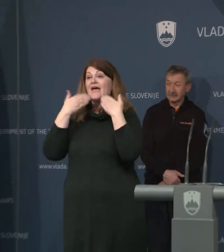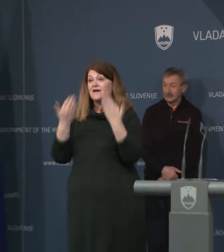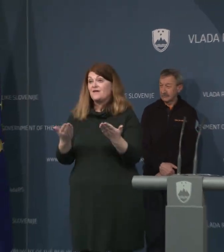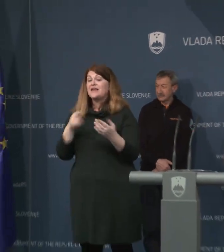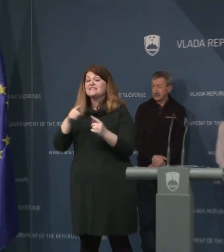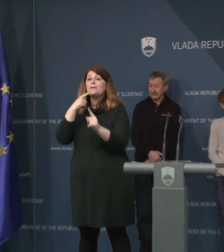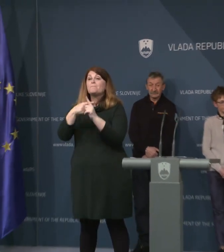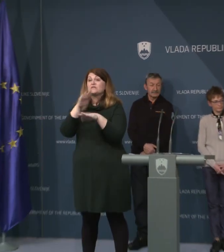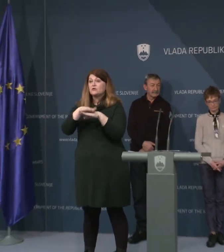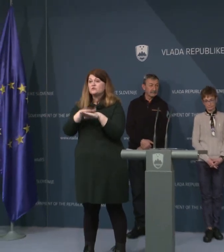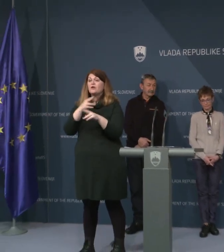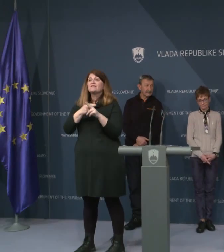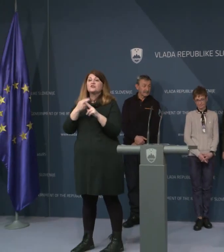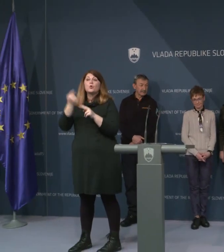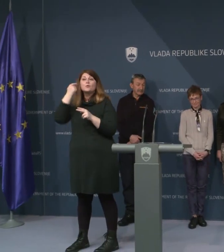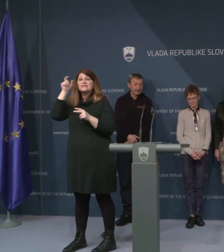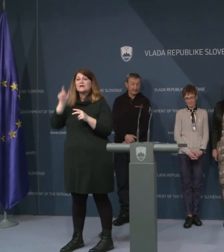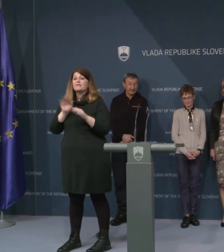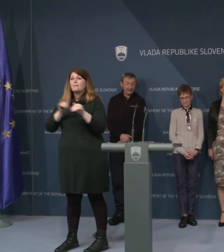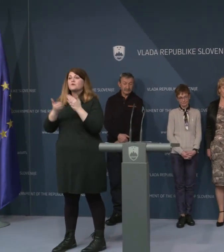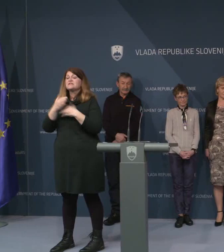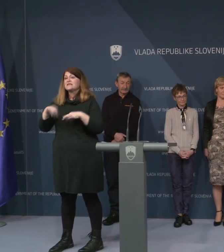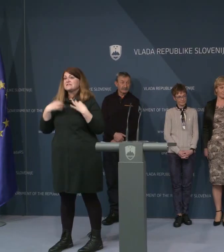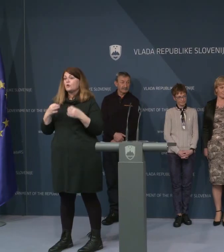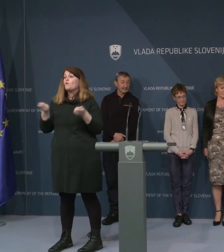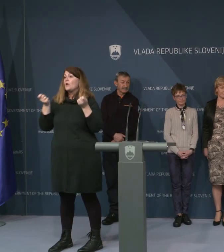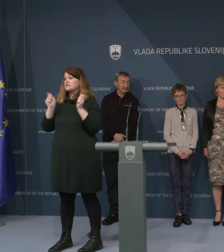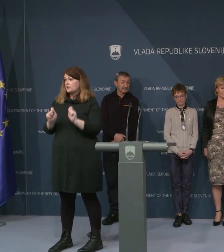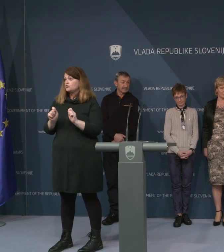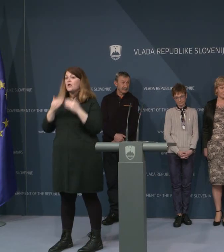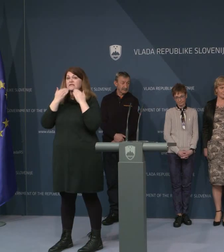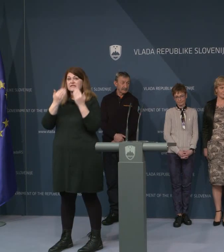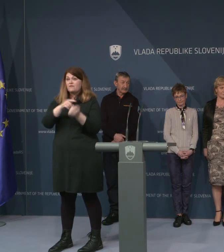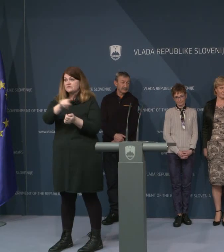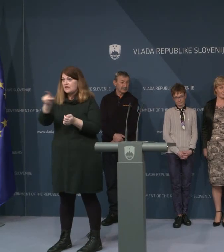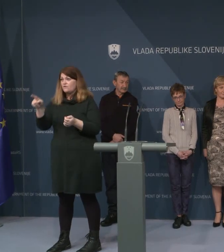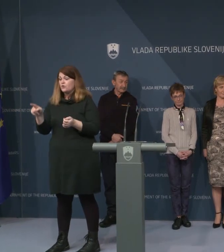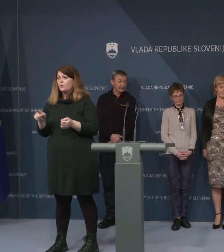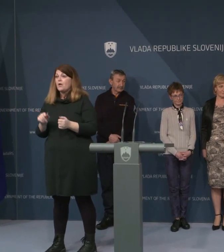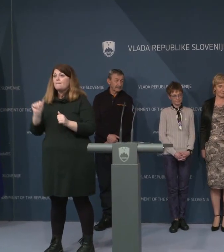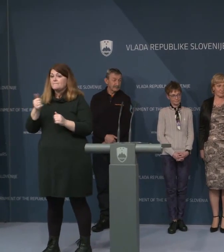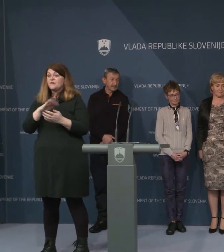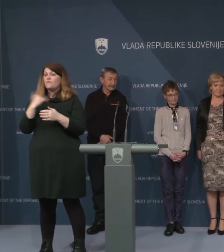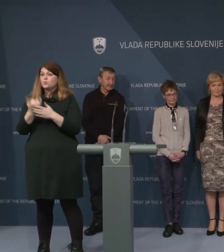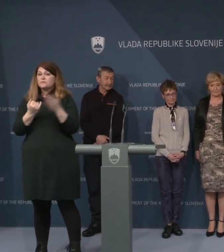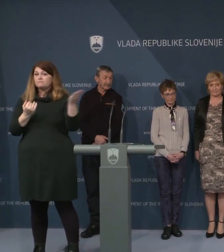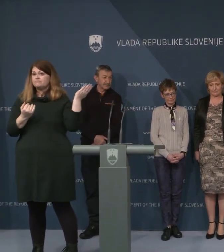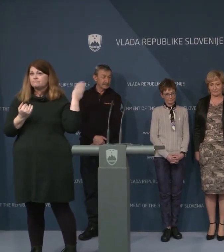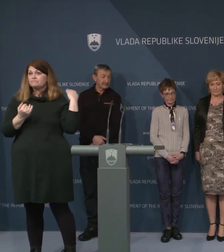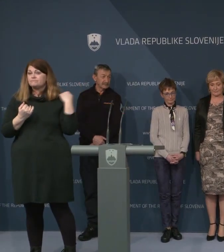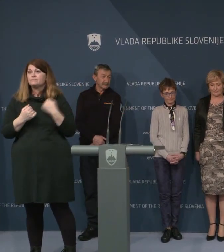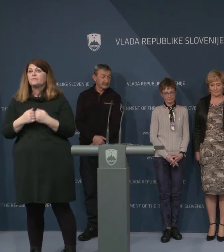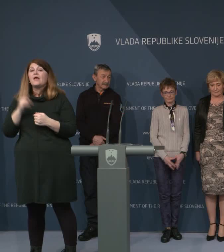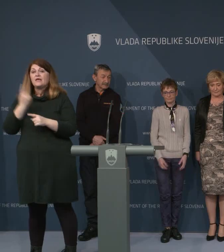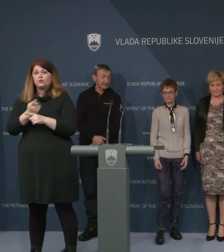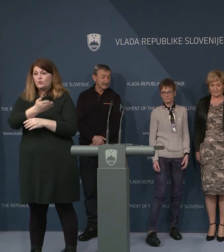tem pozitivnim sporočilom državne sekretarke na ministrstvu za zdravje. Zaključujemo, se vam zahvaljujemo, najprej seveda vsem